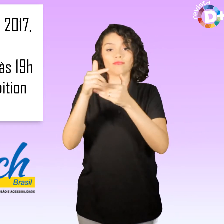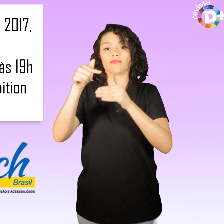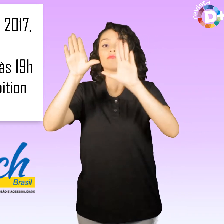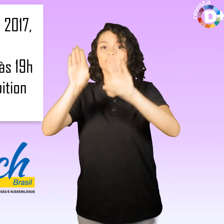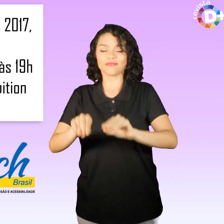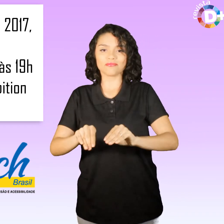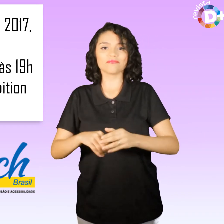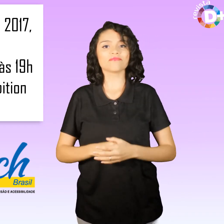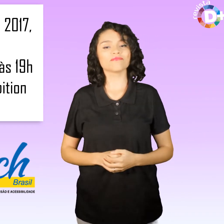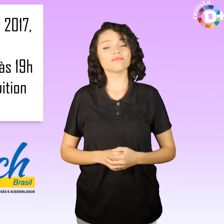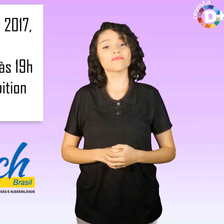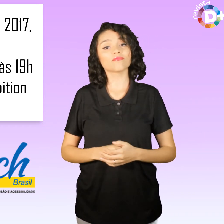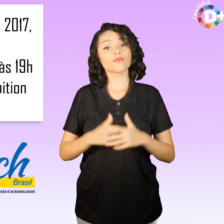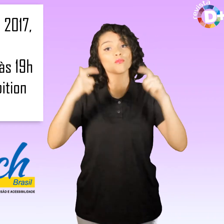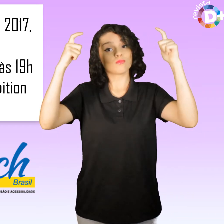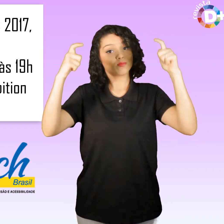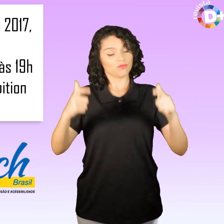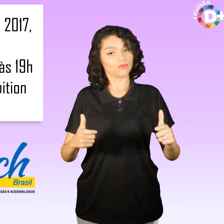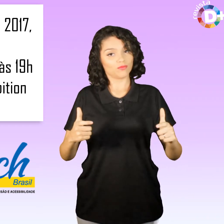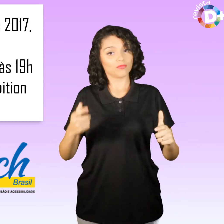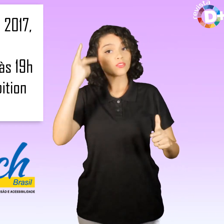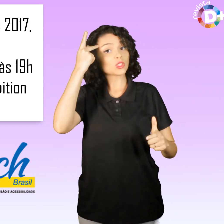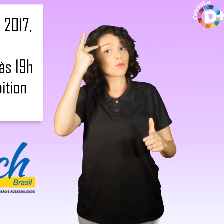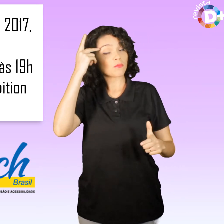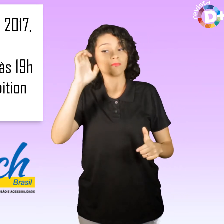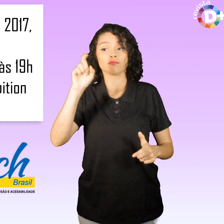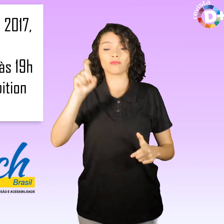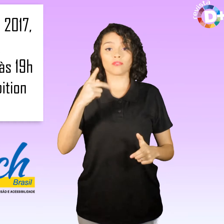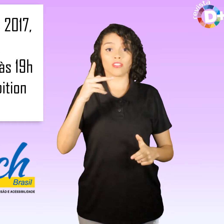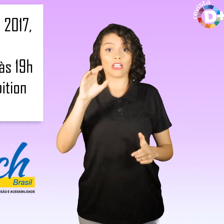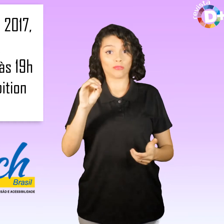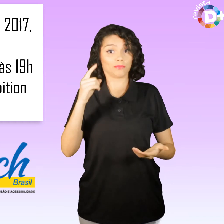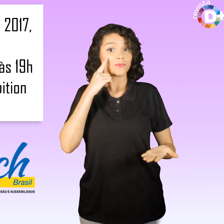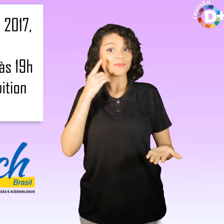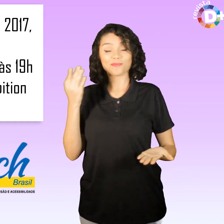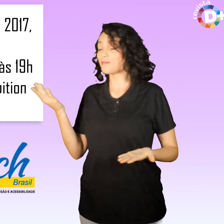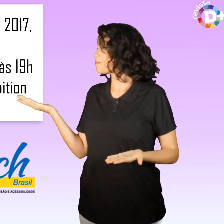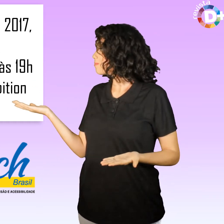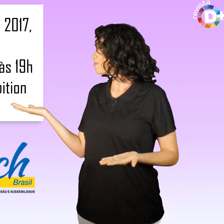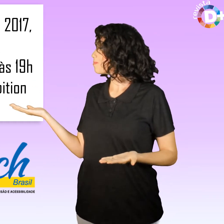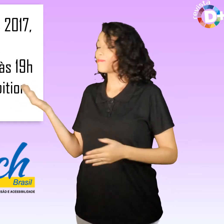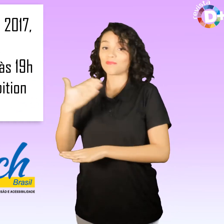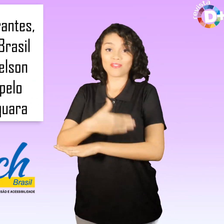horas. Local: São Paulo Expo Exhibition e Convention Center.